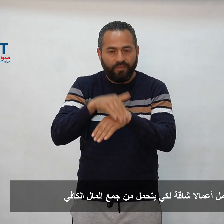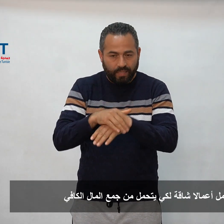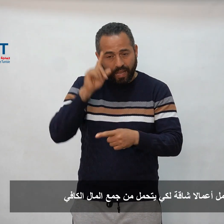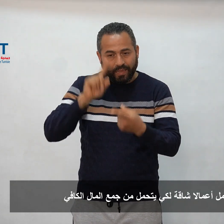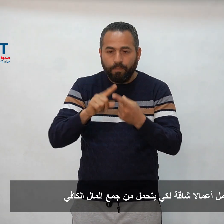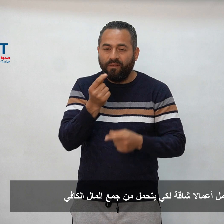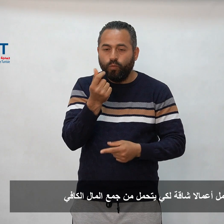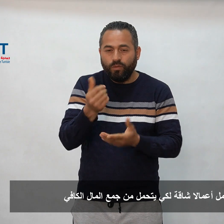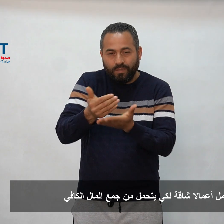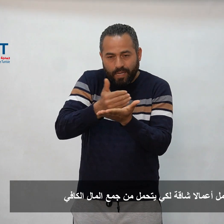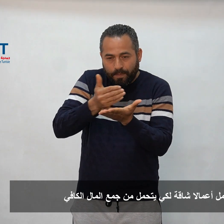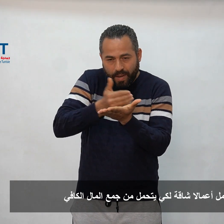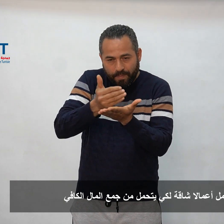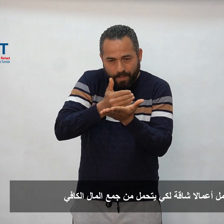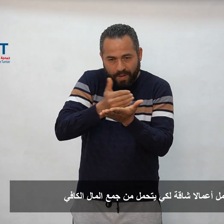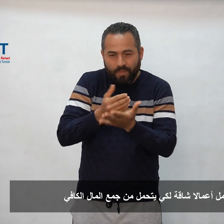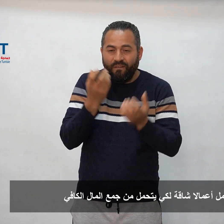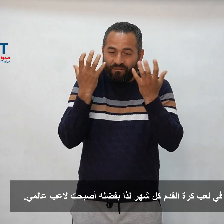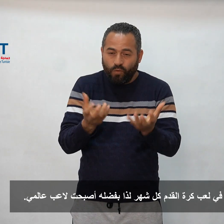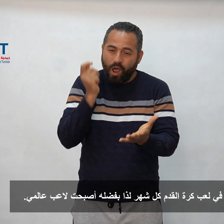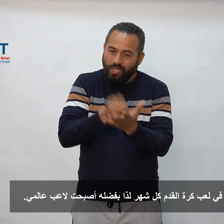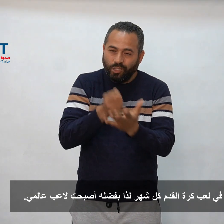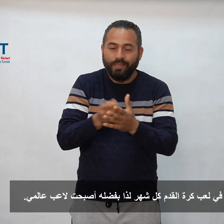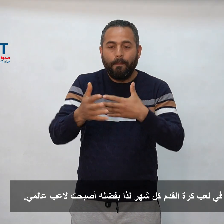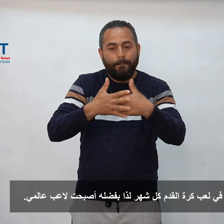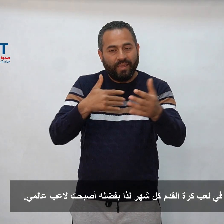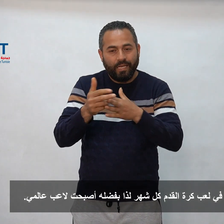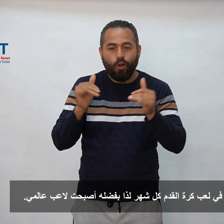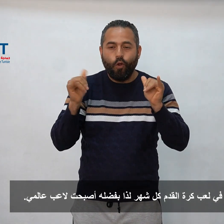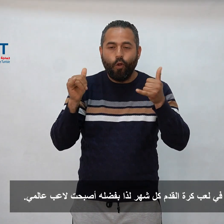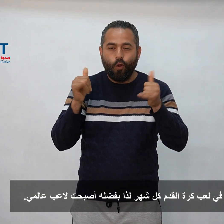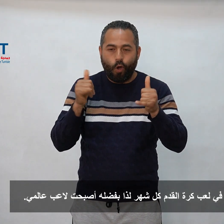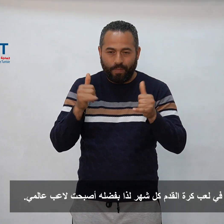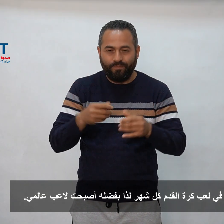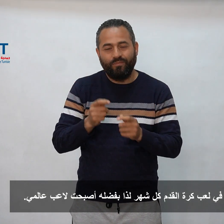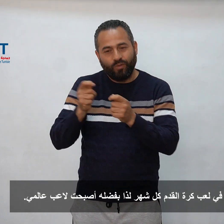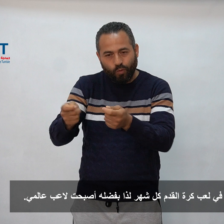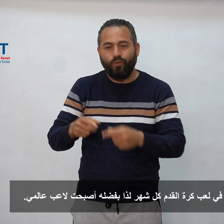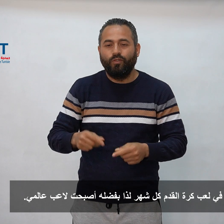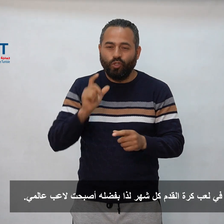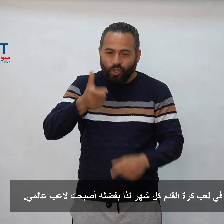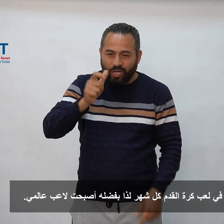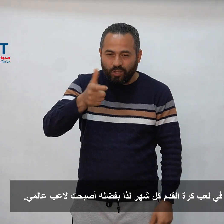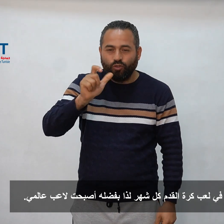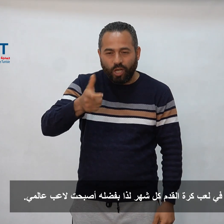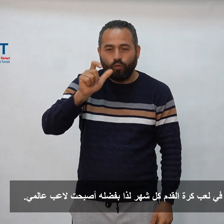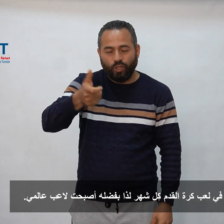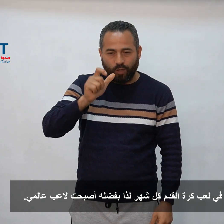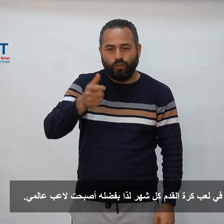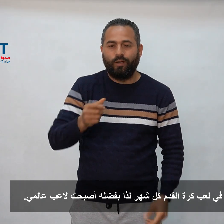المساء. كان يعمل أعمالا شاقة لكي يتمكن من جمع المال الكافي لشراء كل مستلزماتي